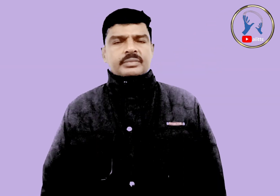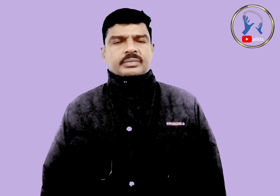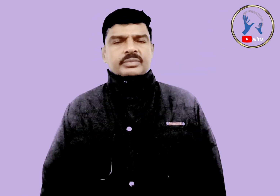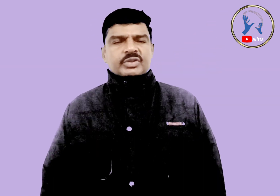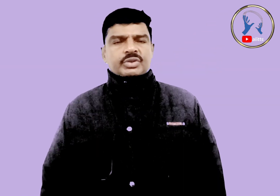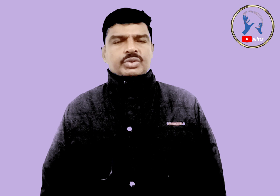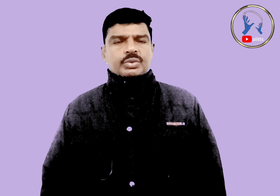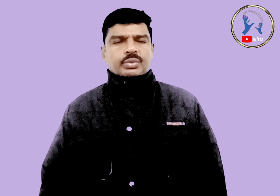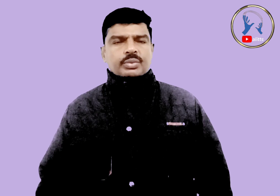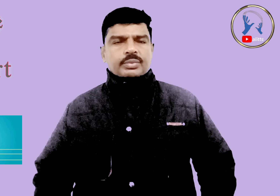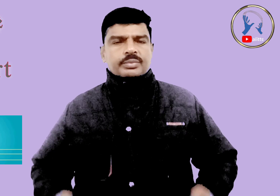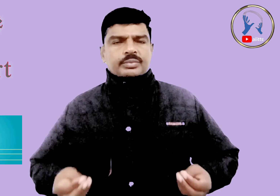शुरू,